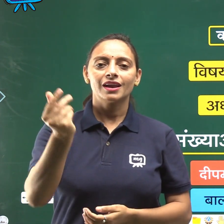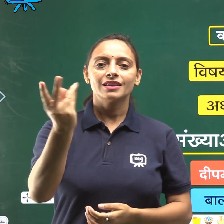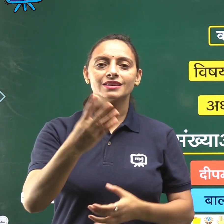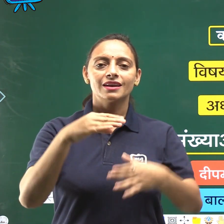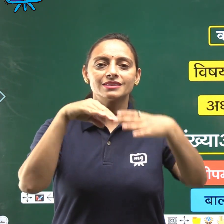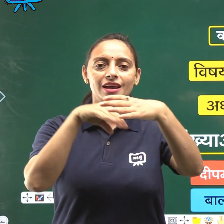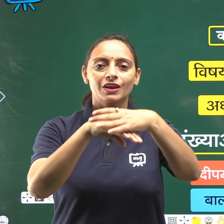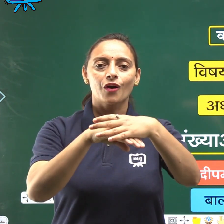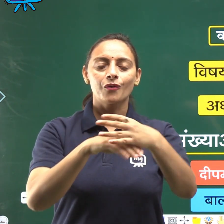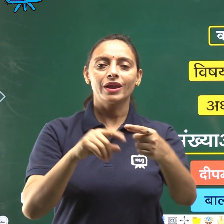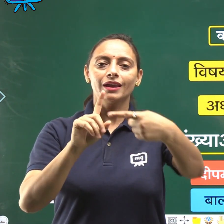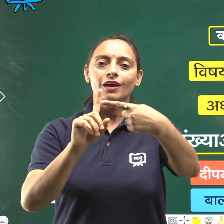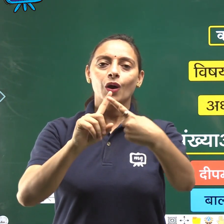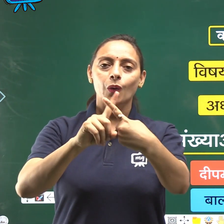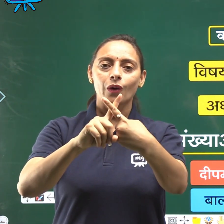संख्याओं में गुणा।